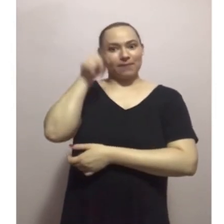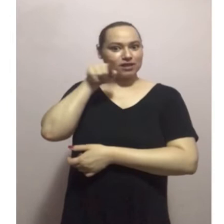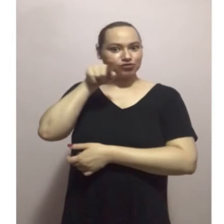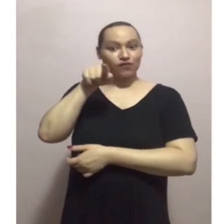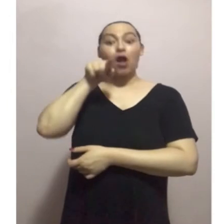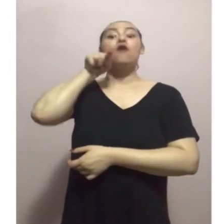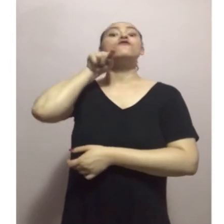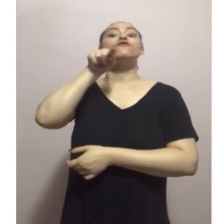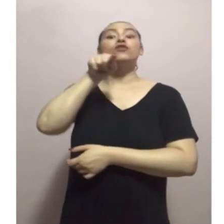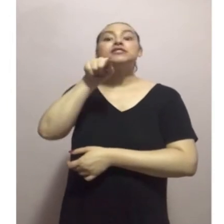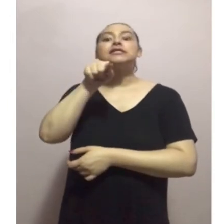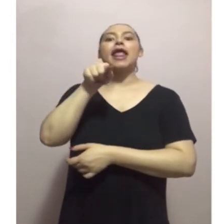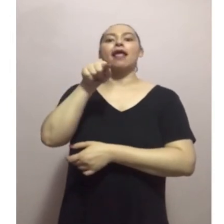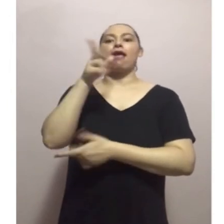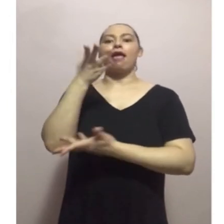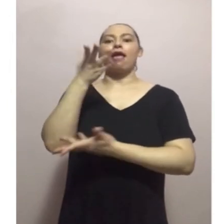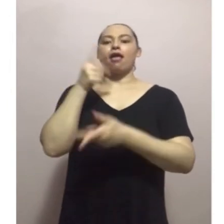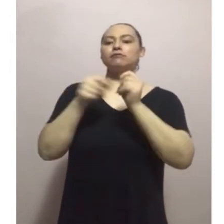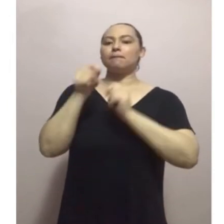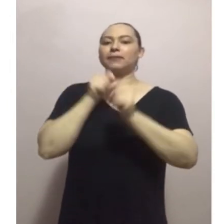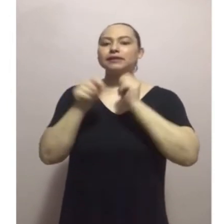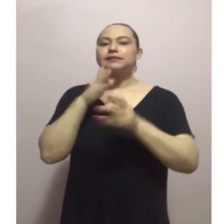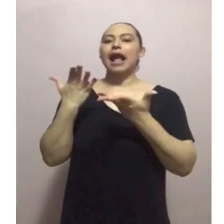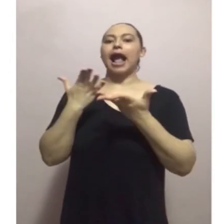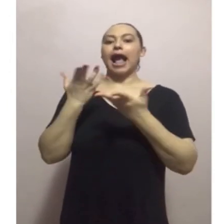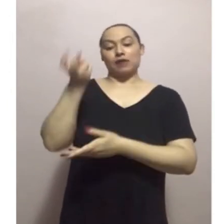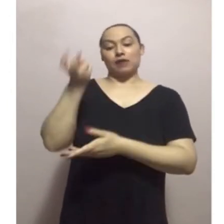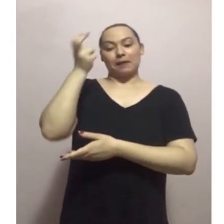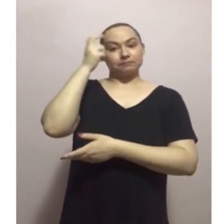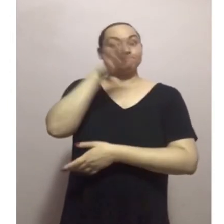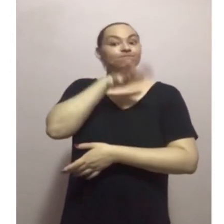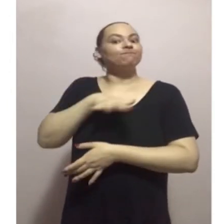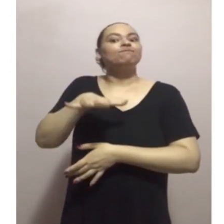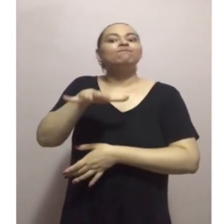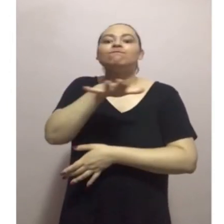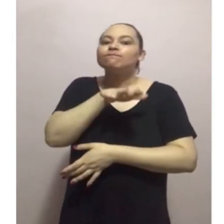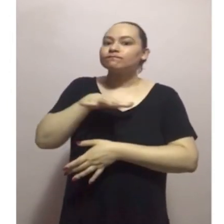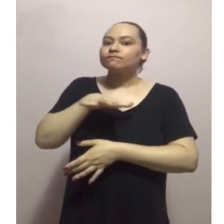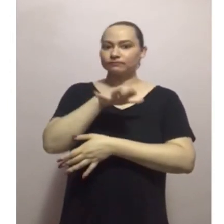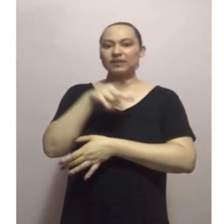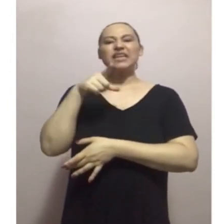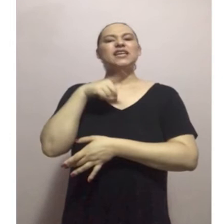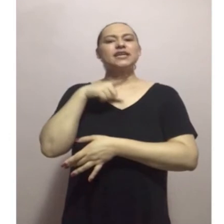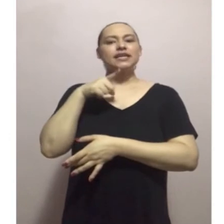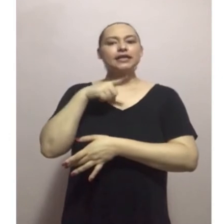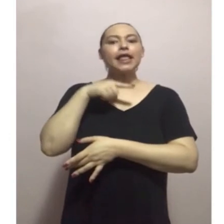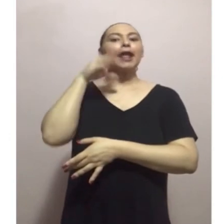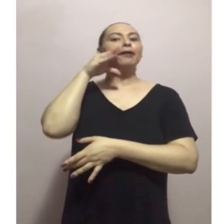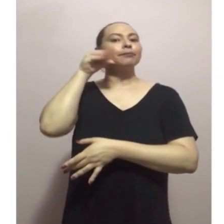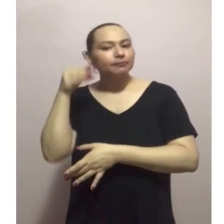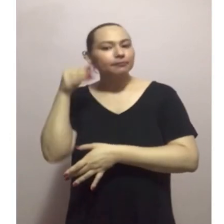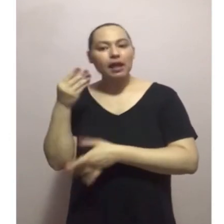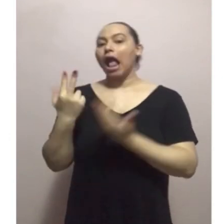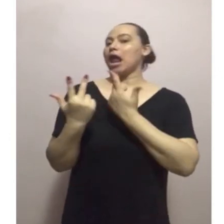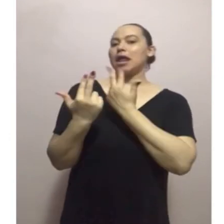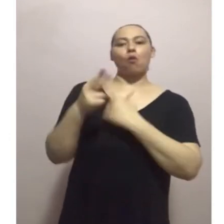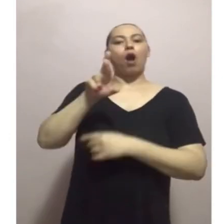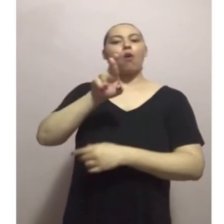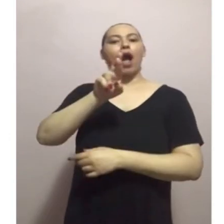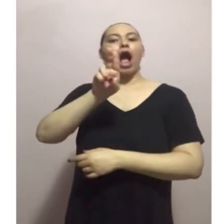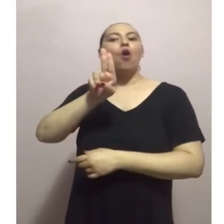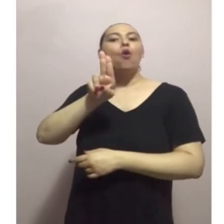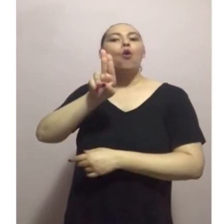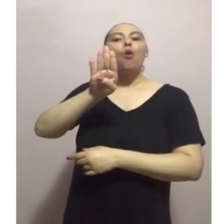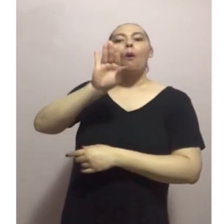assim: você, empresária do setor cultural, que não é fácil, que tem funcionários também, como a Rubim